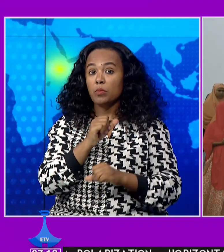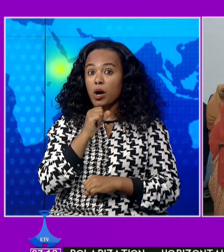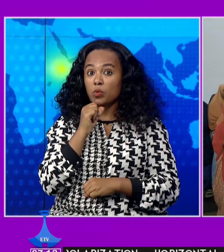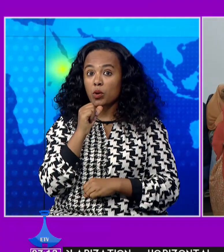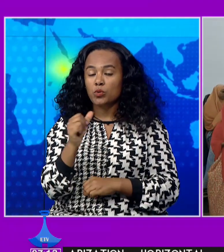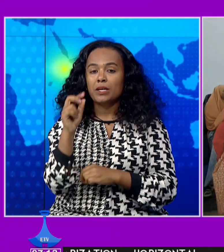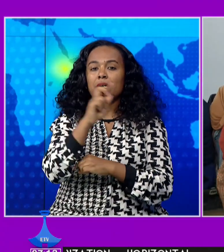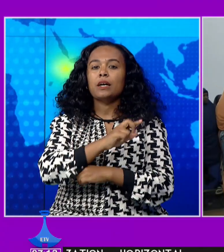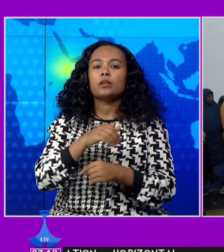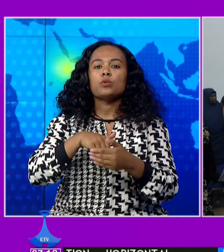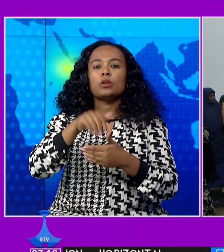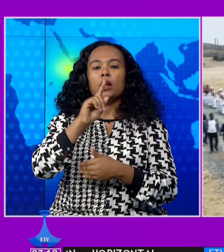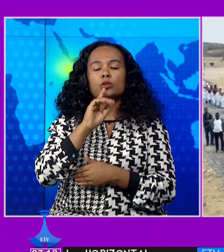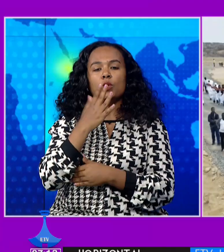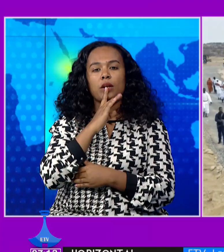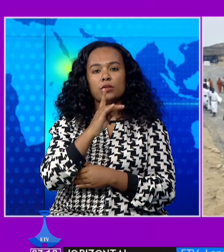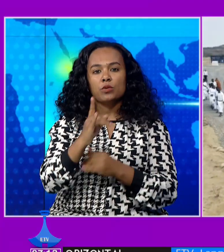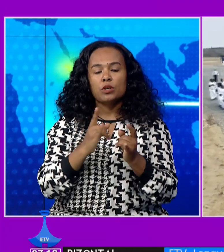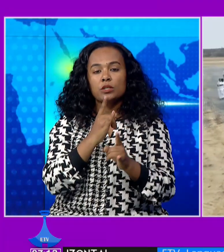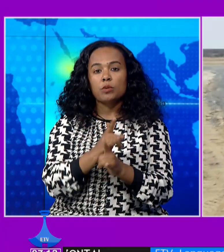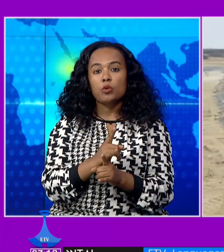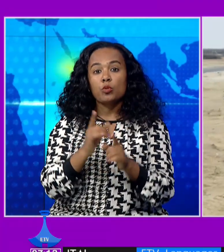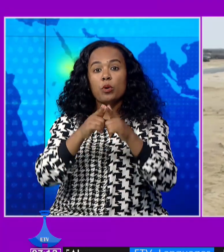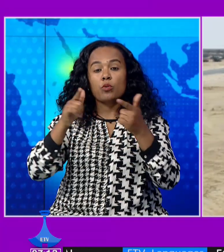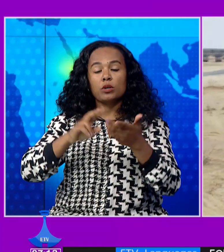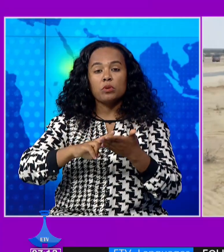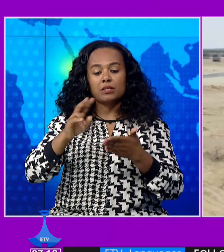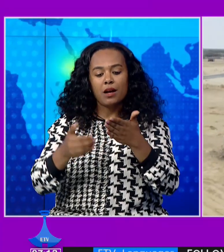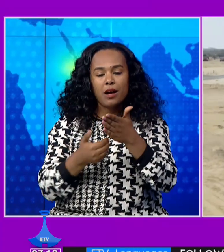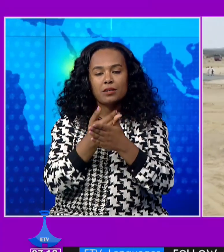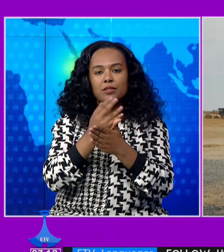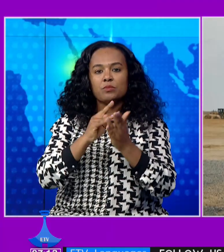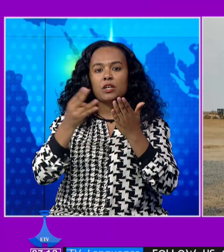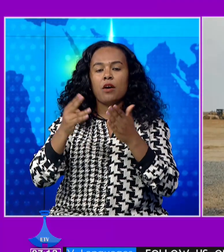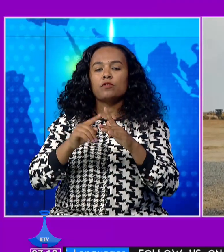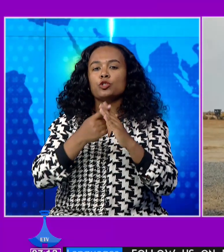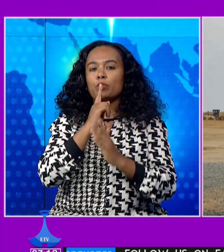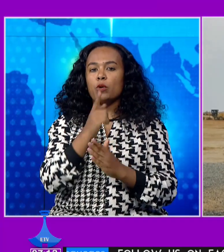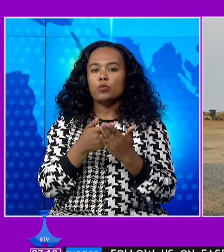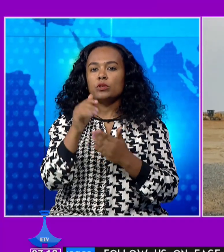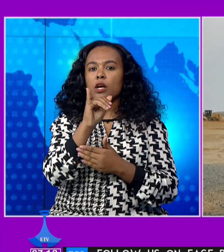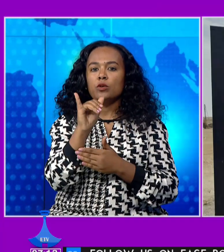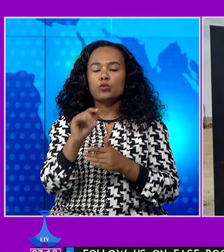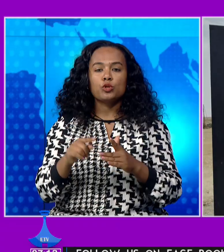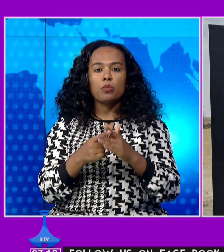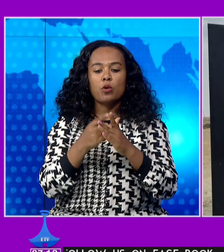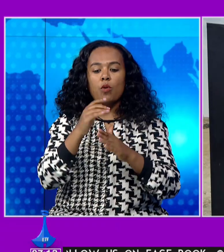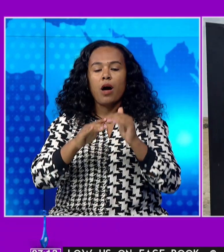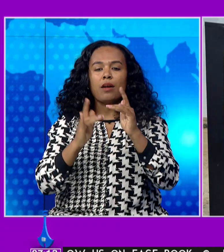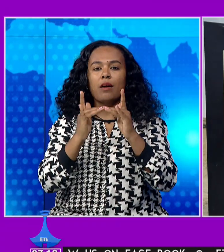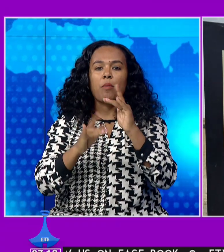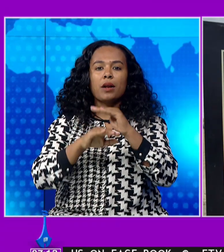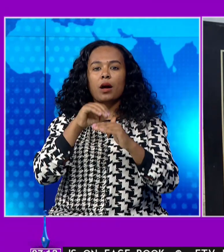ቀን ይወጣላቸው ይመስላል። ዘመኑ በጉል የሚነሳ አዲስ ምዕራፍ ጅማሮ ነው። እንዲህ ያለው ጅማሮ ግን አልጋ ባልጋ በሆነ